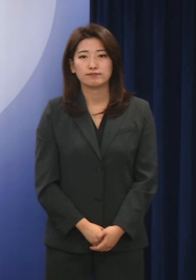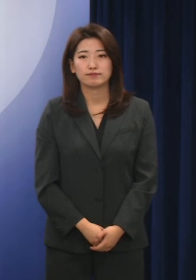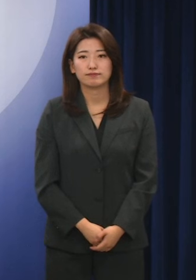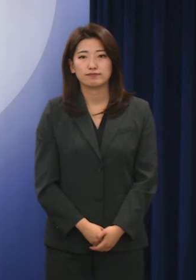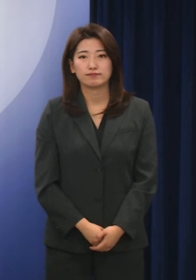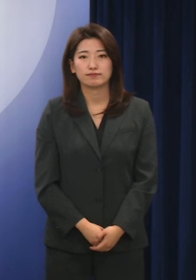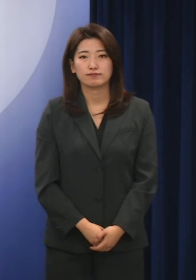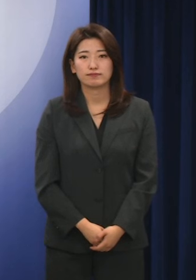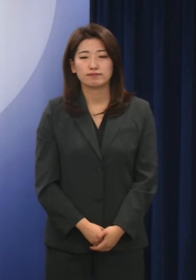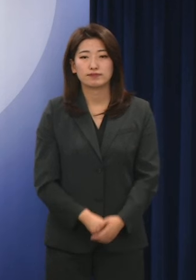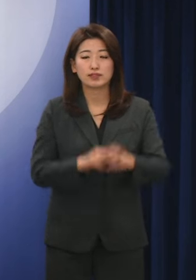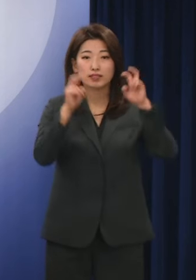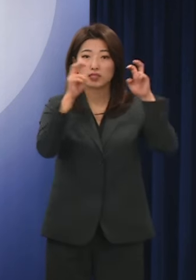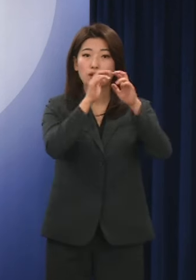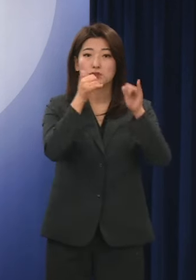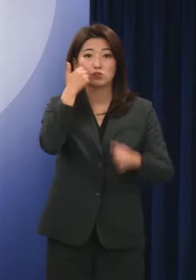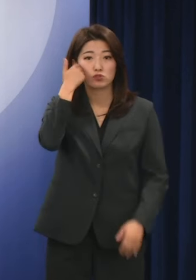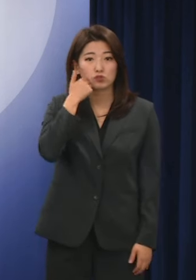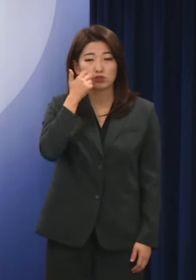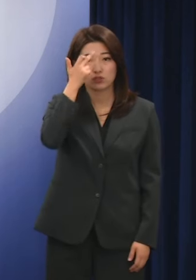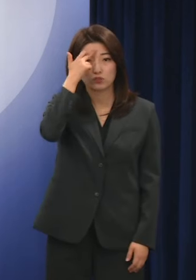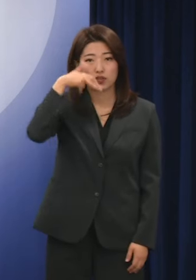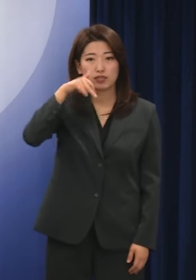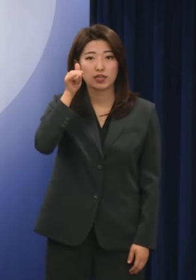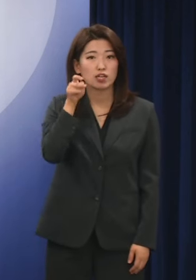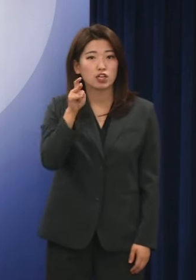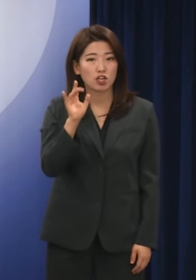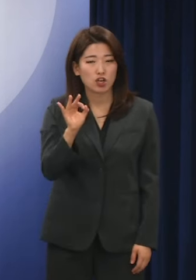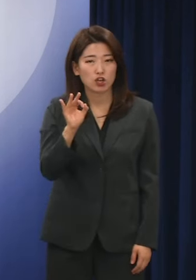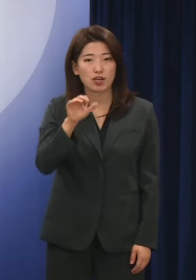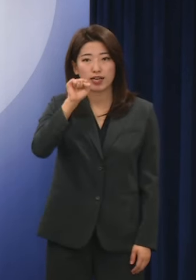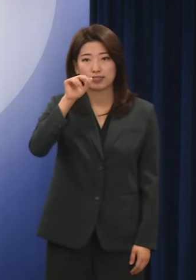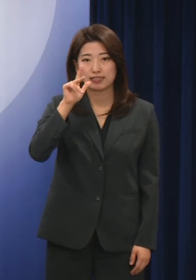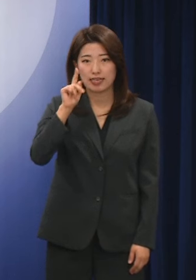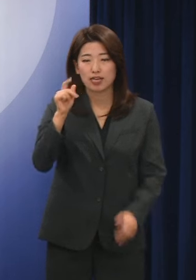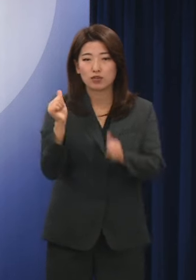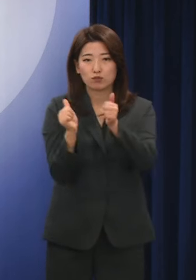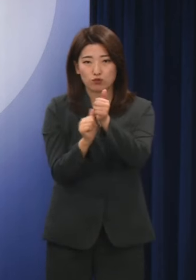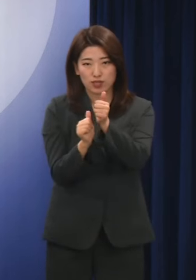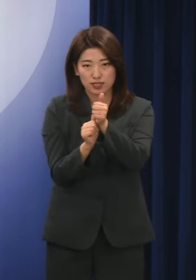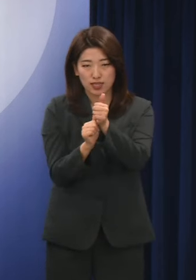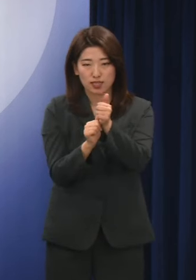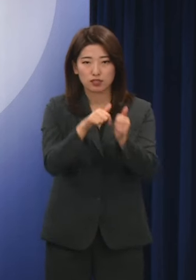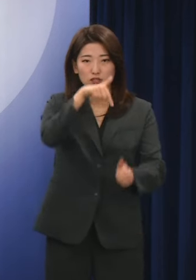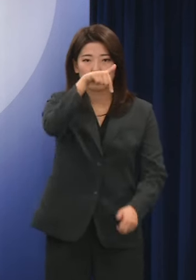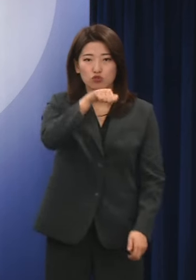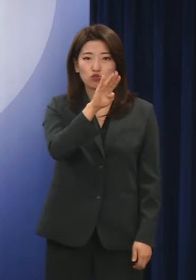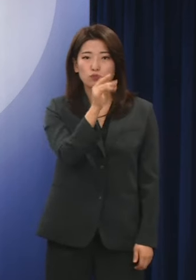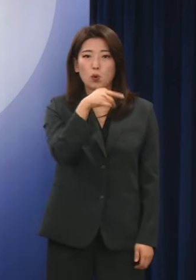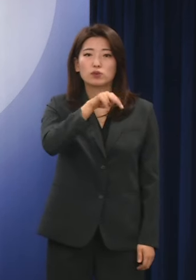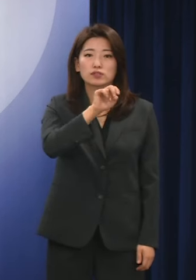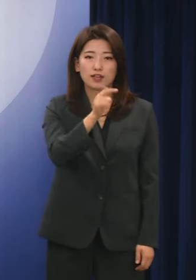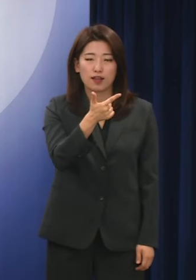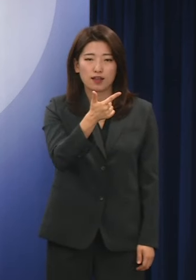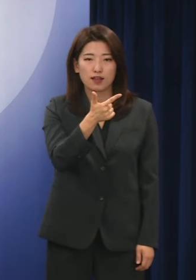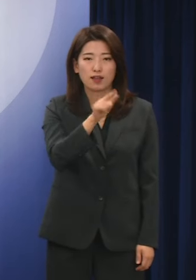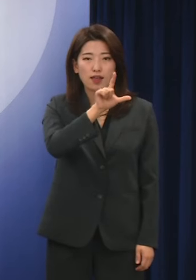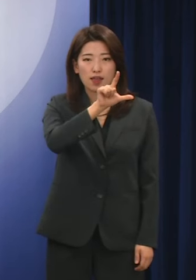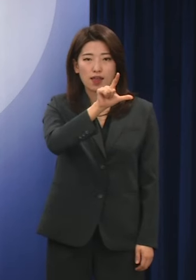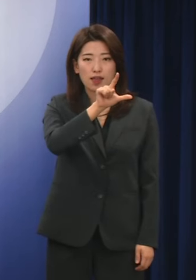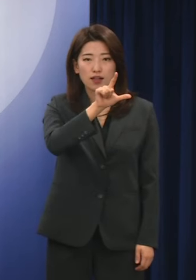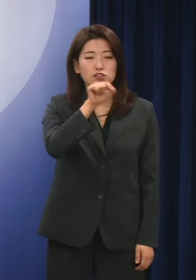주요 사면 대상 기업인은 최재현 SK그룹 수석 부회장, 구본상 LIG그룹 회장입니다.